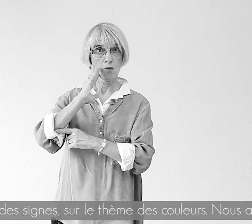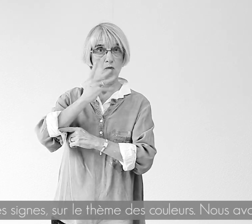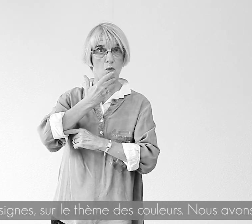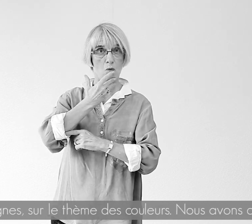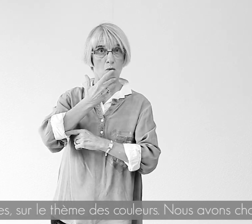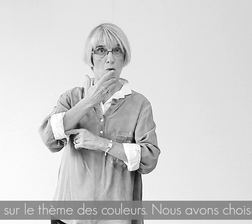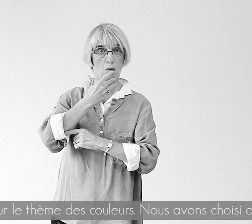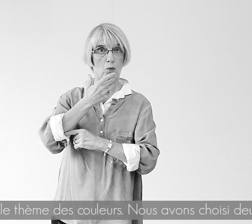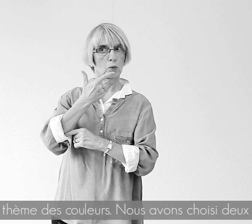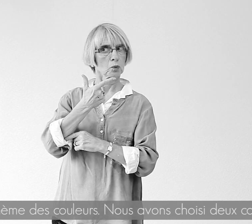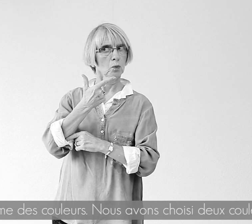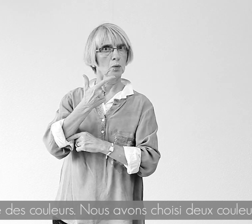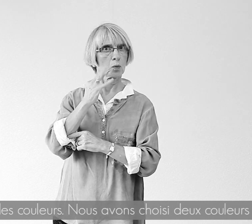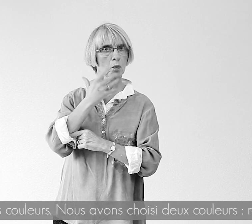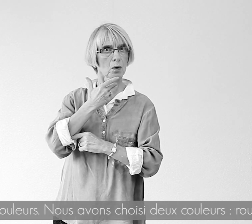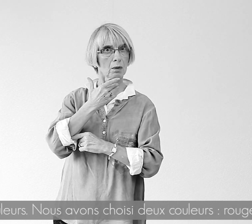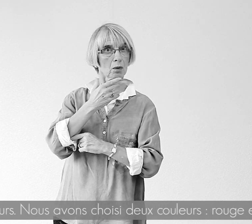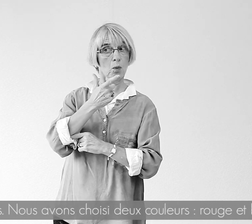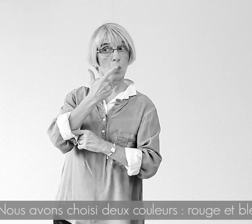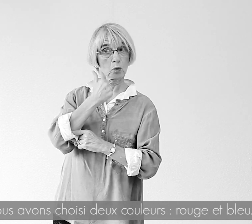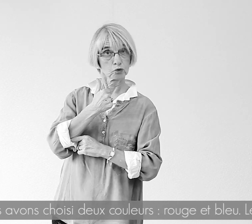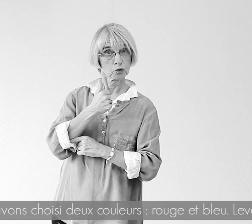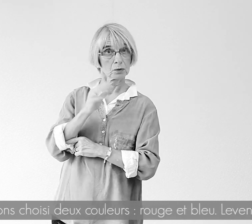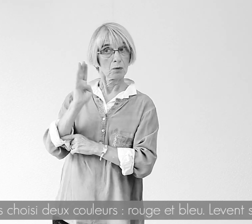couleurs. Nous avons choisi deux couleurs, rouge et bleu.